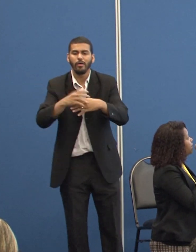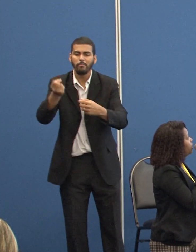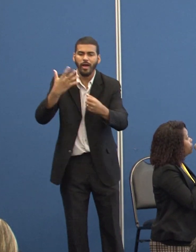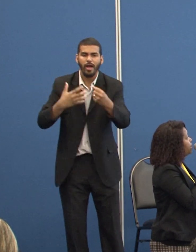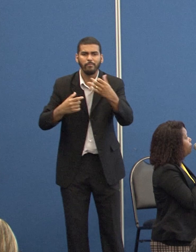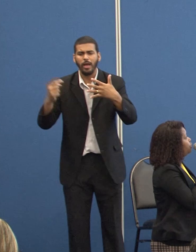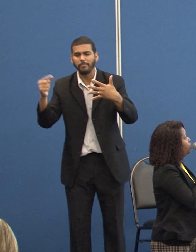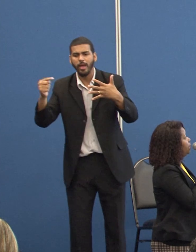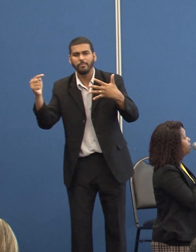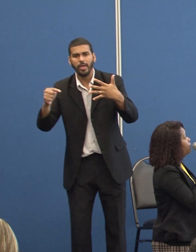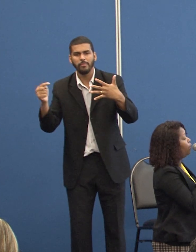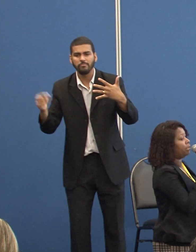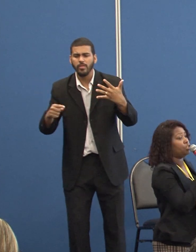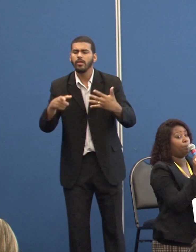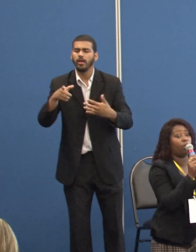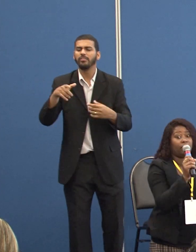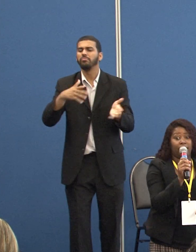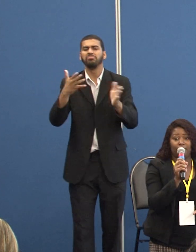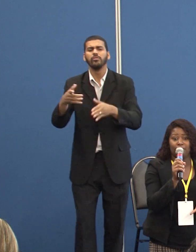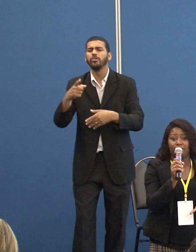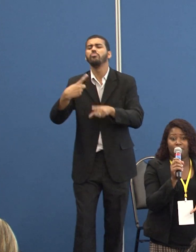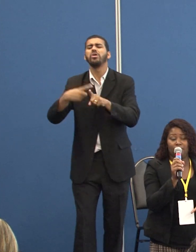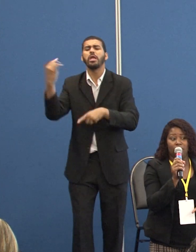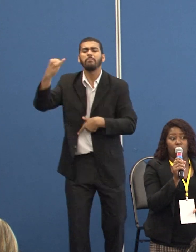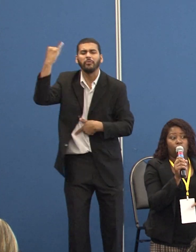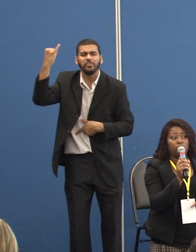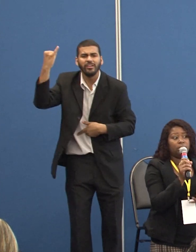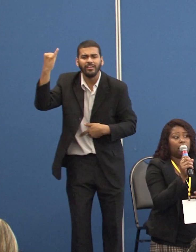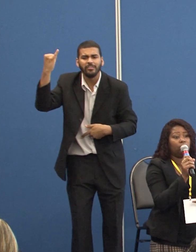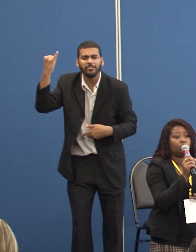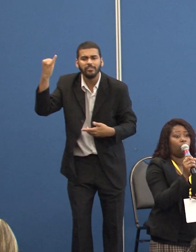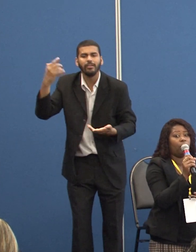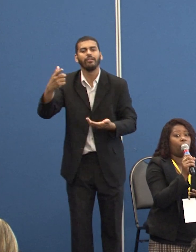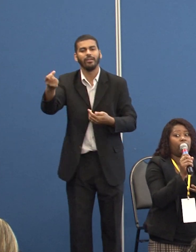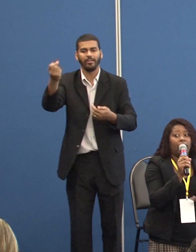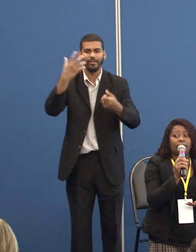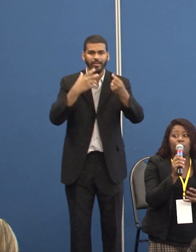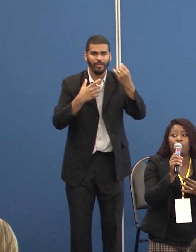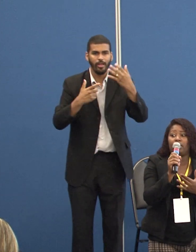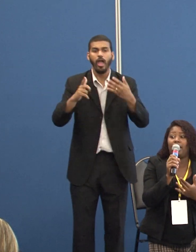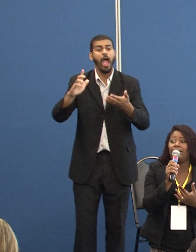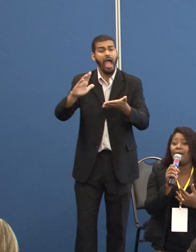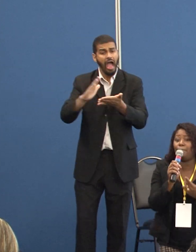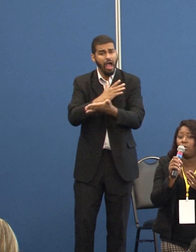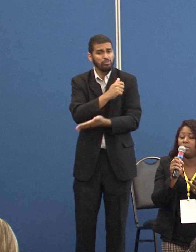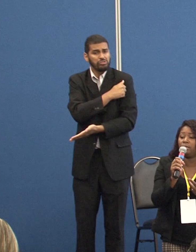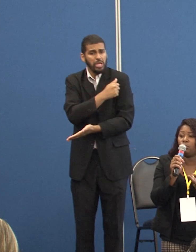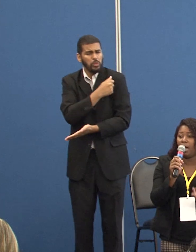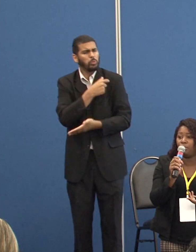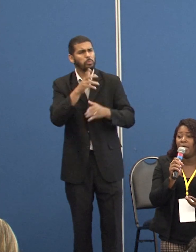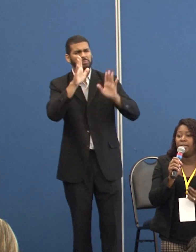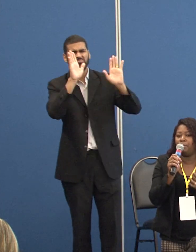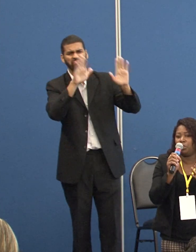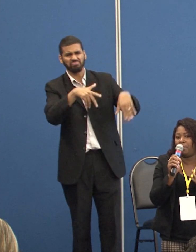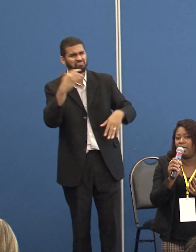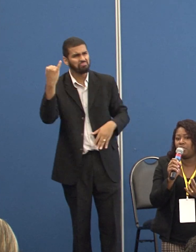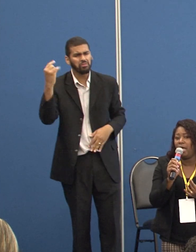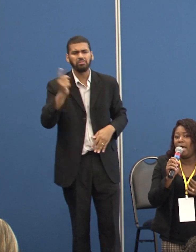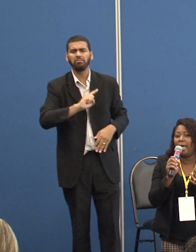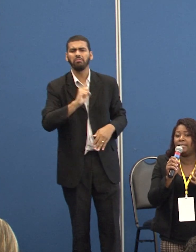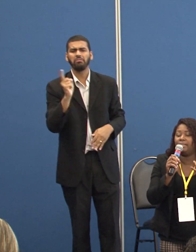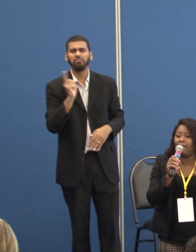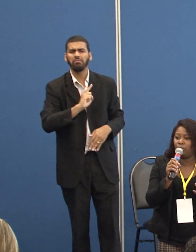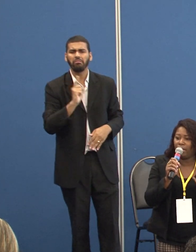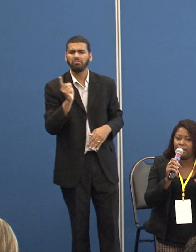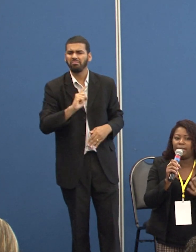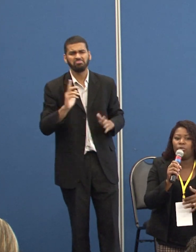que você acha que os hábitos de higiene são importantes? Por quê? Quantos alunos não reconhecem o porquê da importância do hábito? Simplesmente